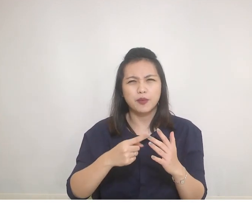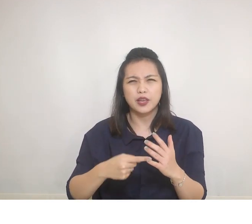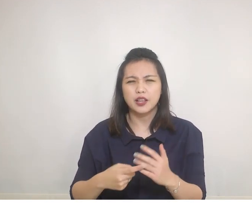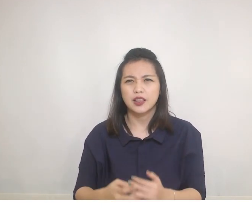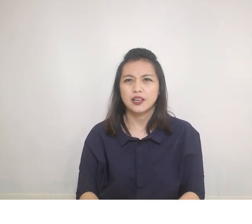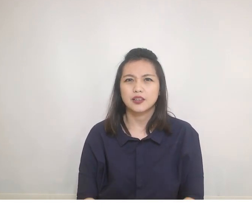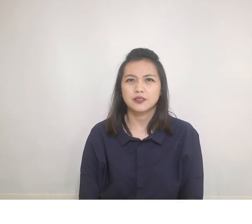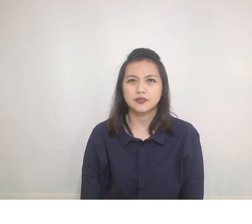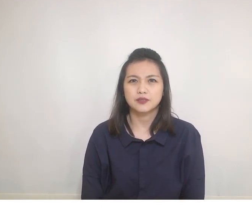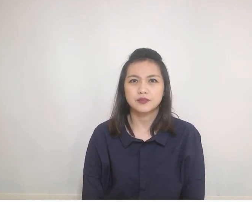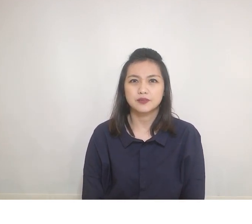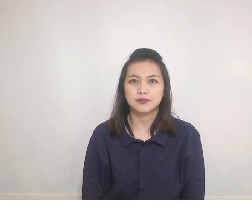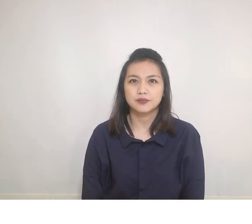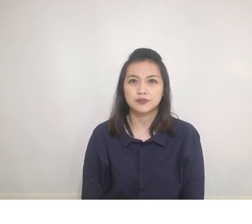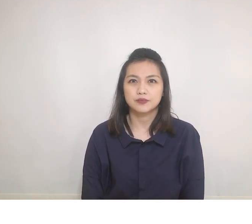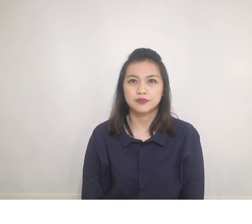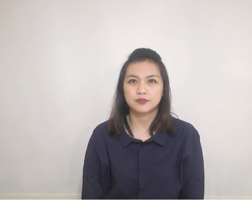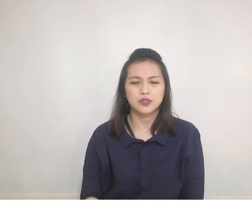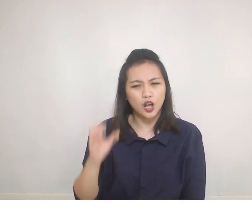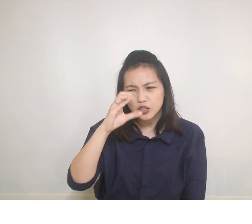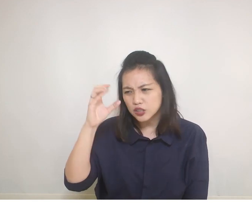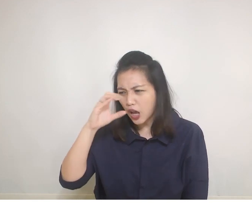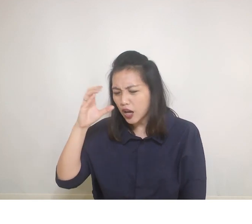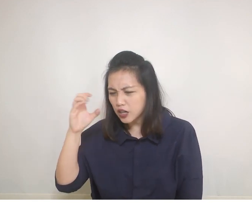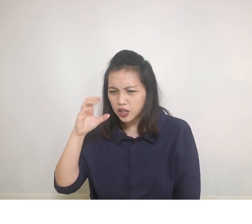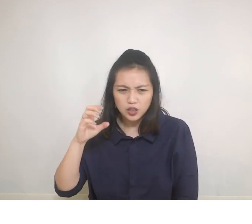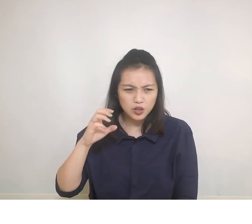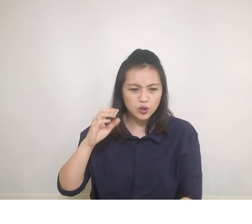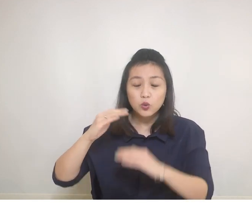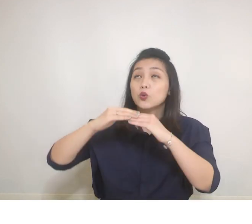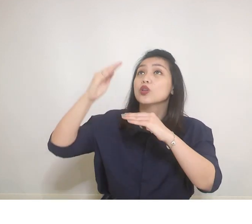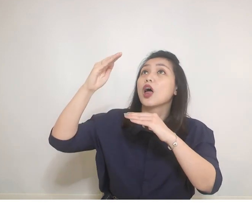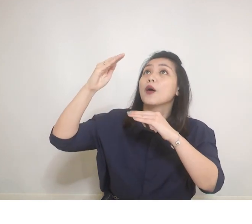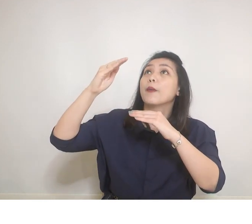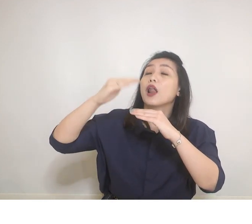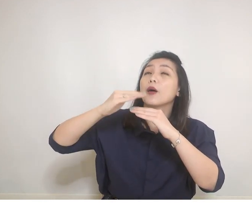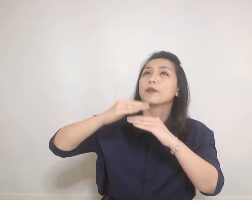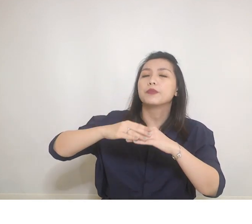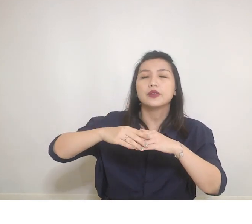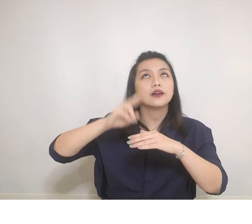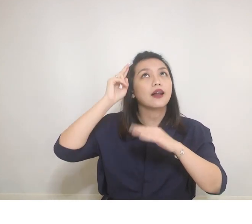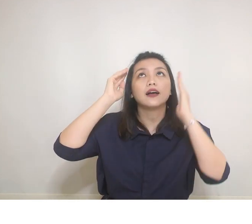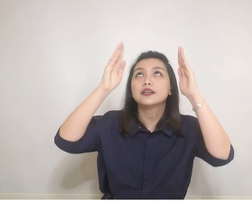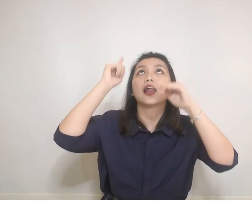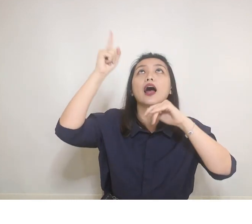kita bagikan untuk pelayanan. Setiap orang punya caranya sendiri-sendiri. Semua ini diselesaikan di dalam hatinya